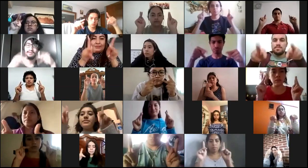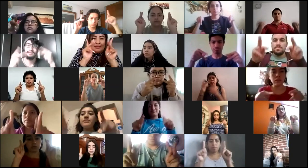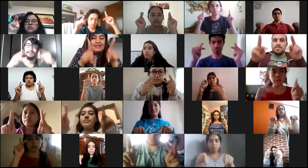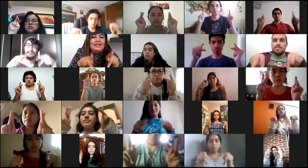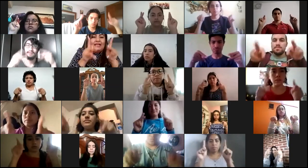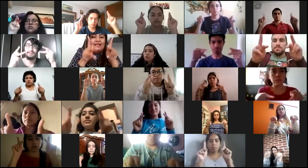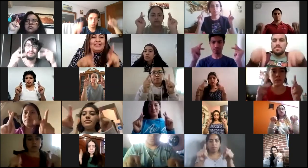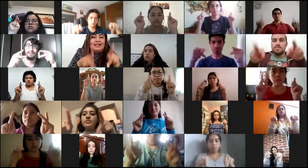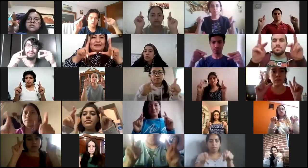L.